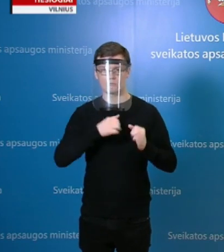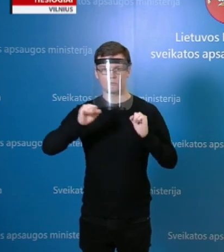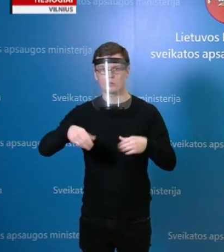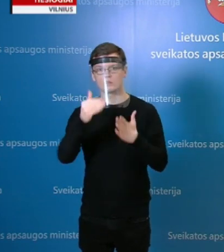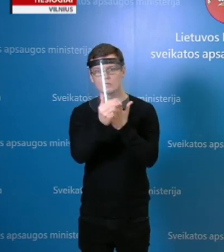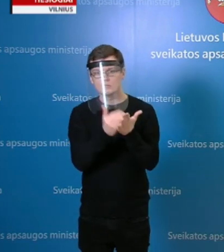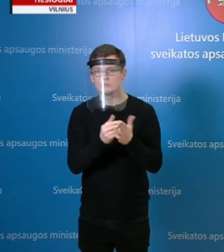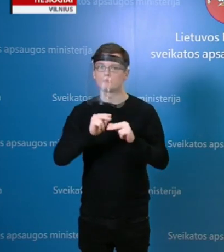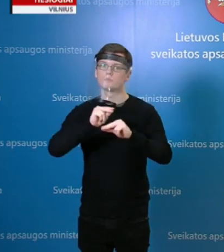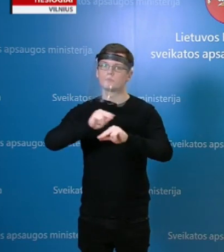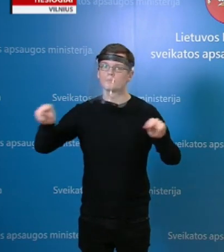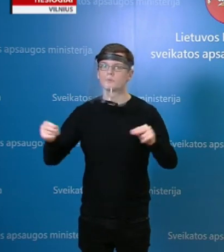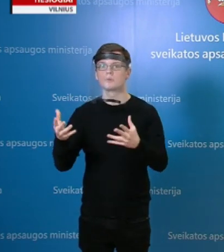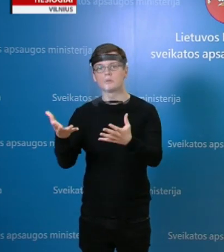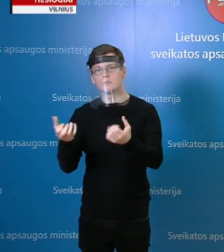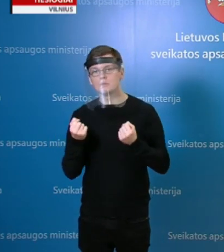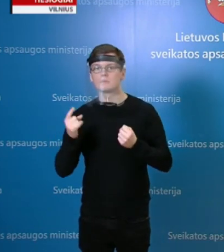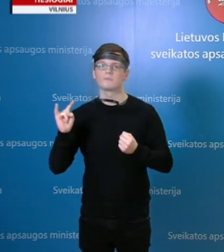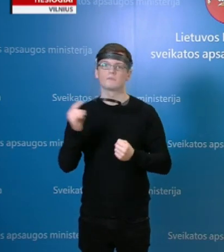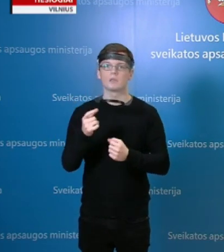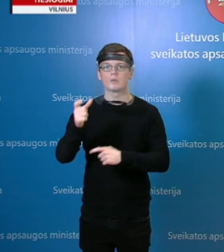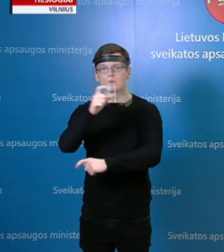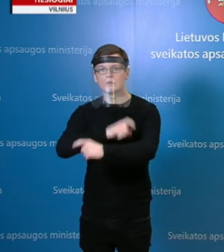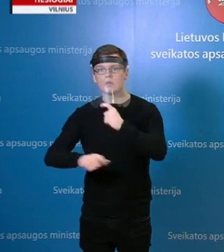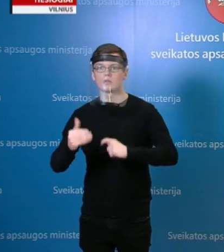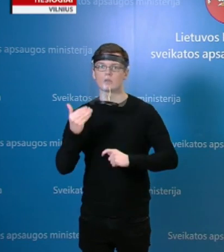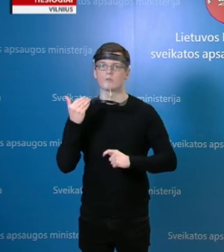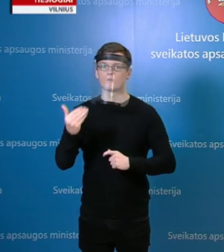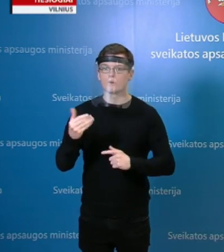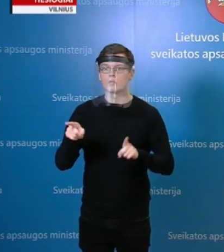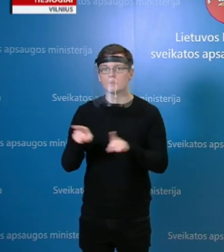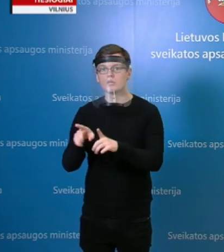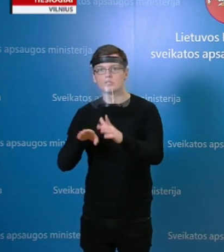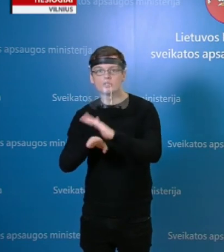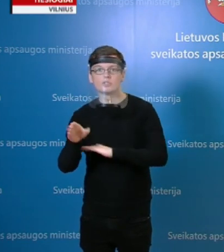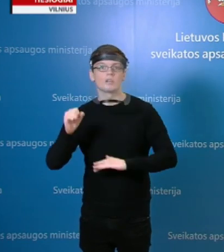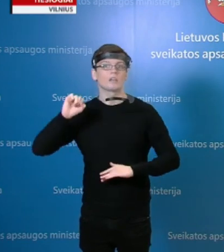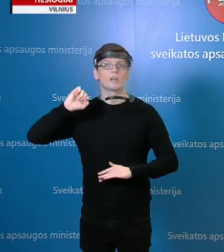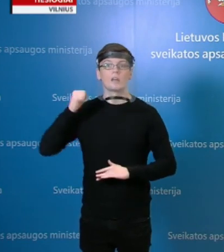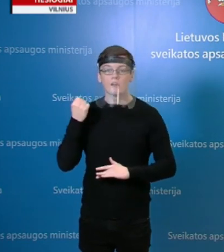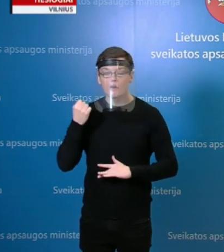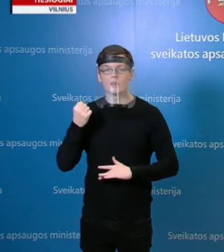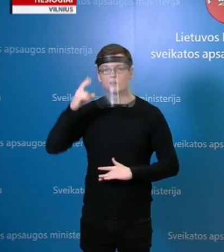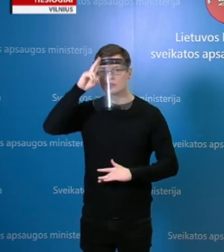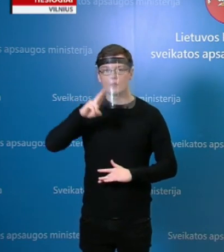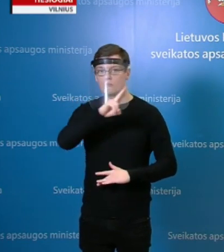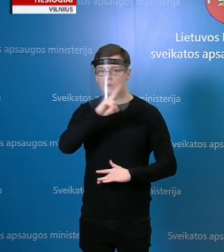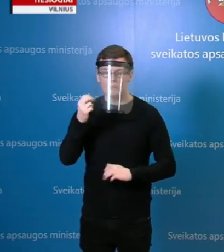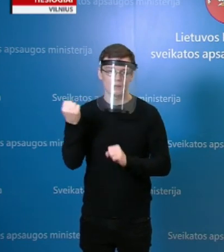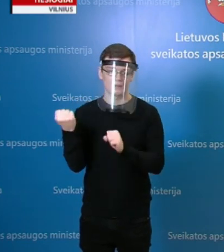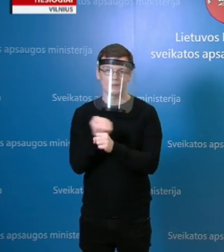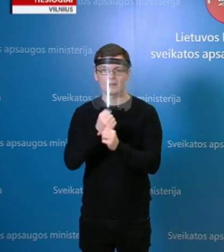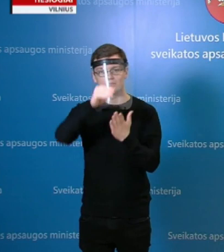reikėtų priimti vaikus, ką daryti po to, kai jie išeina. Ir tėvai turi išpildyti anketas. Kokios anketos